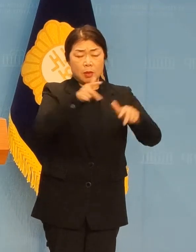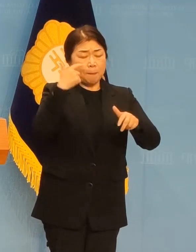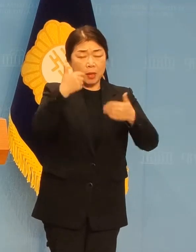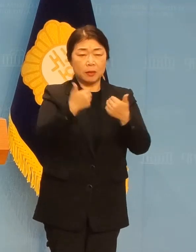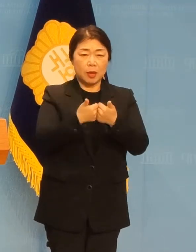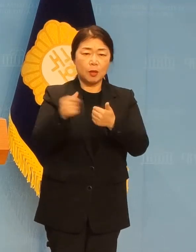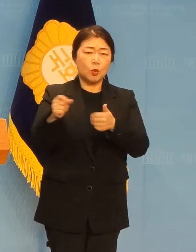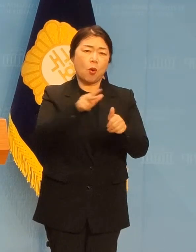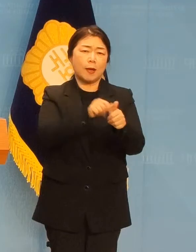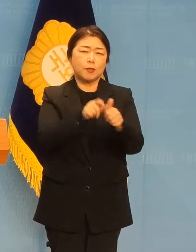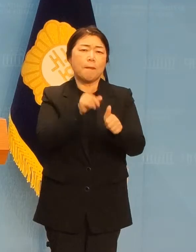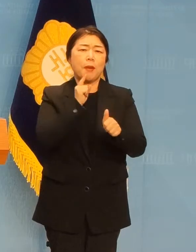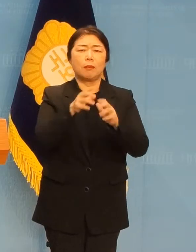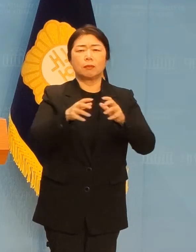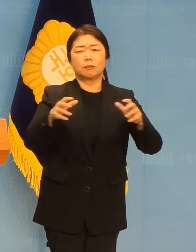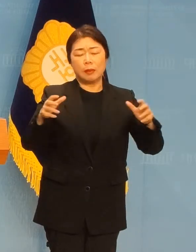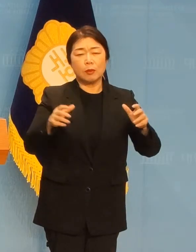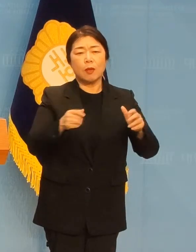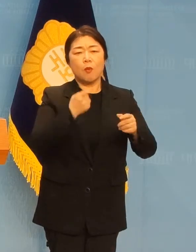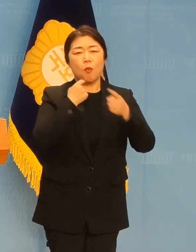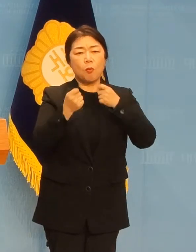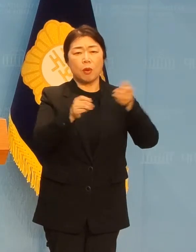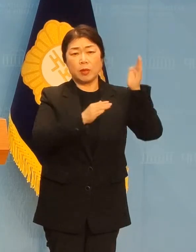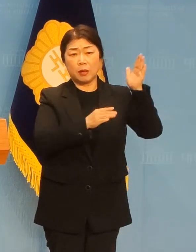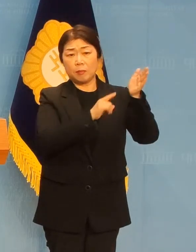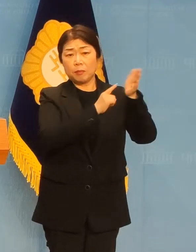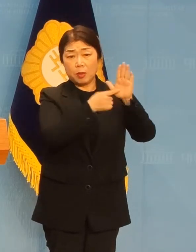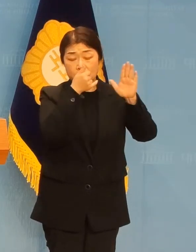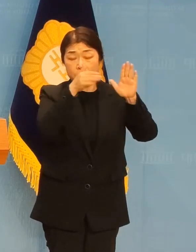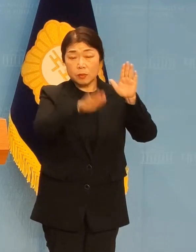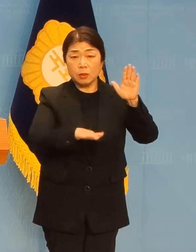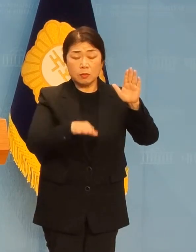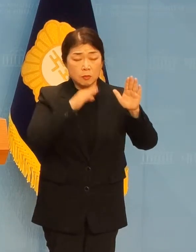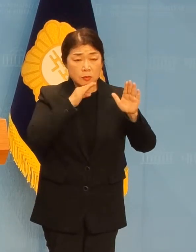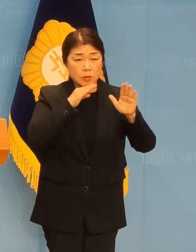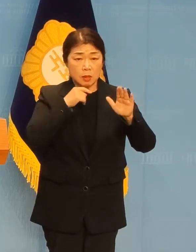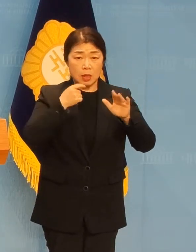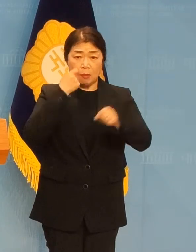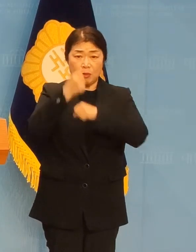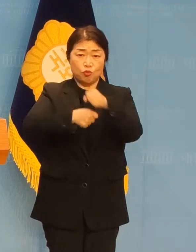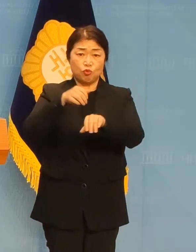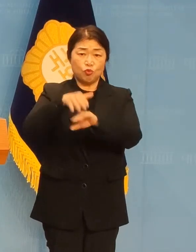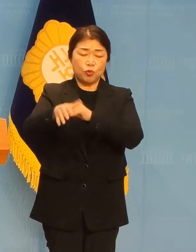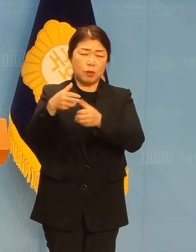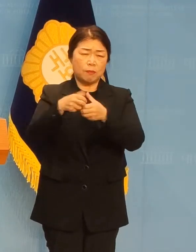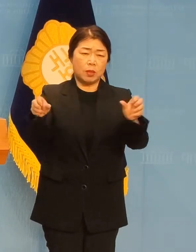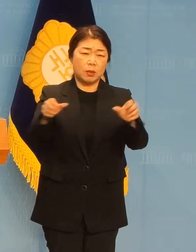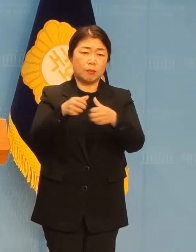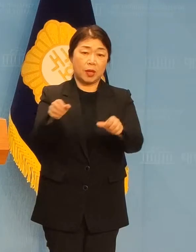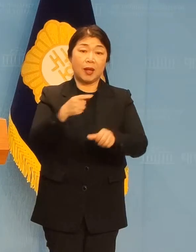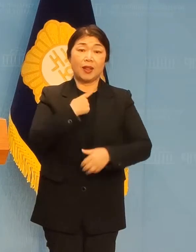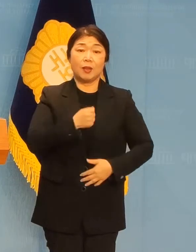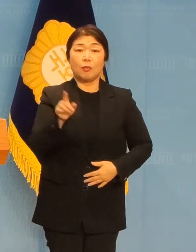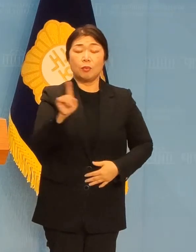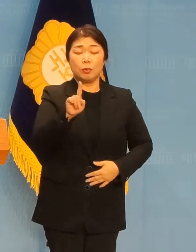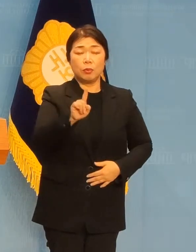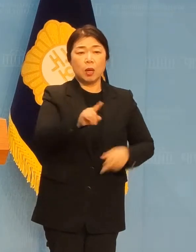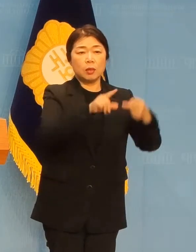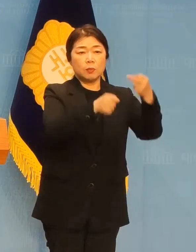안보 붕괴를 외치며 공포를 부추겼지만 정작 민주주의를 뿌리채 흔든 것은 12.3